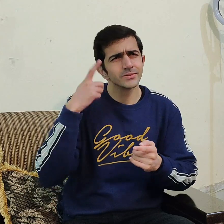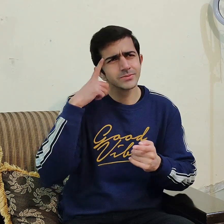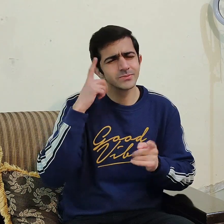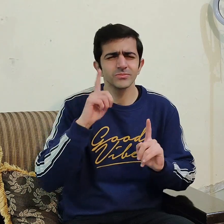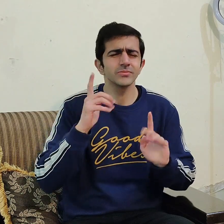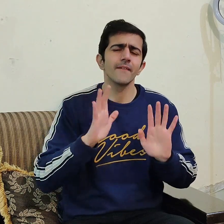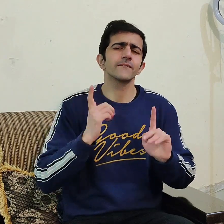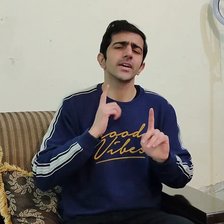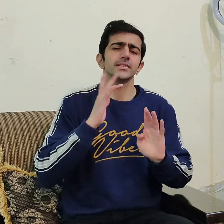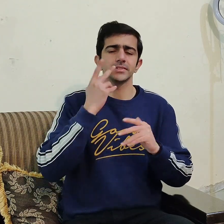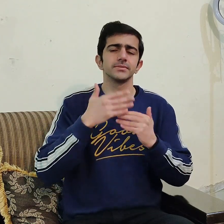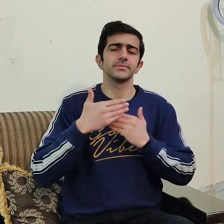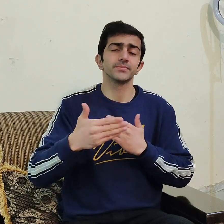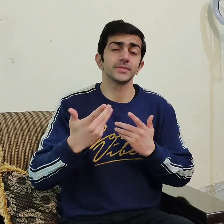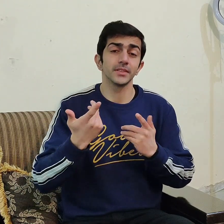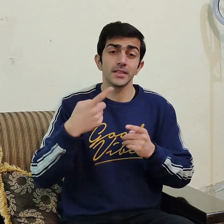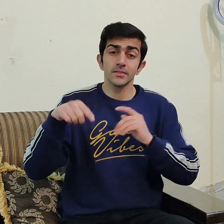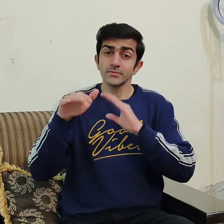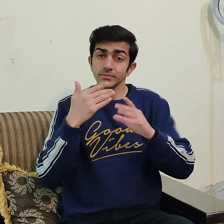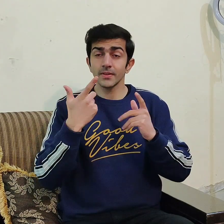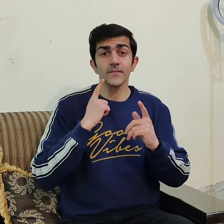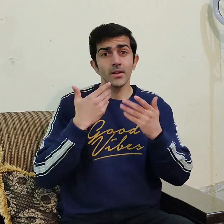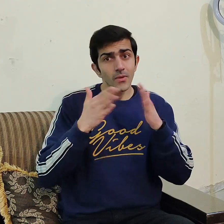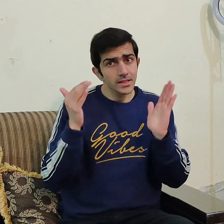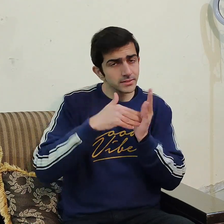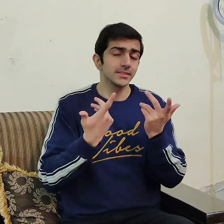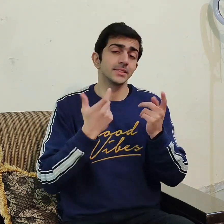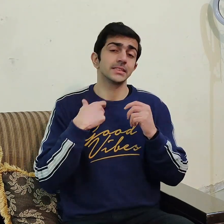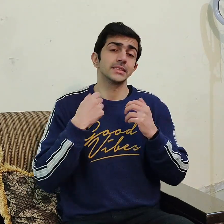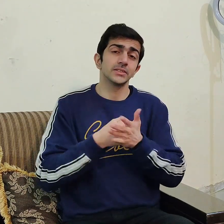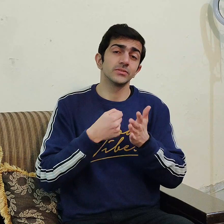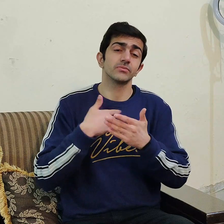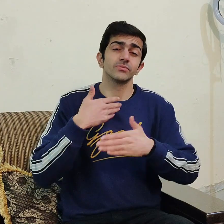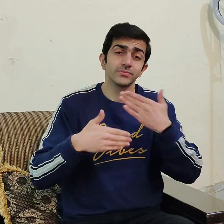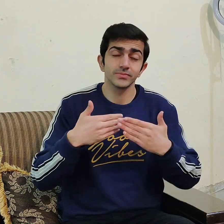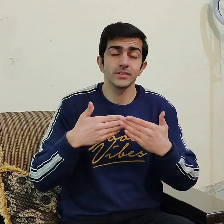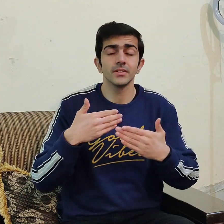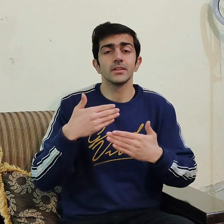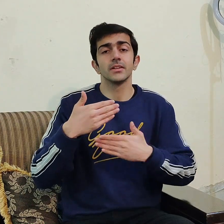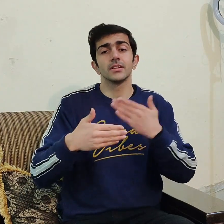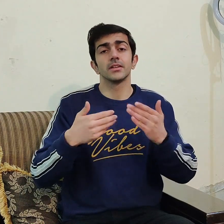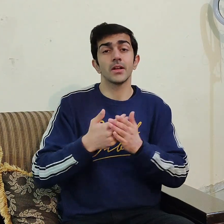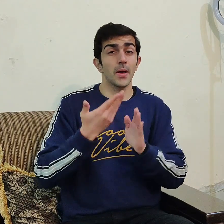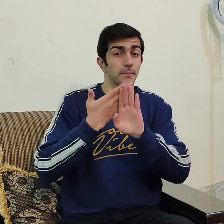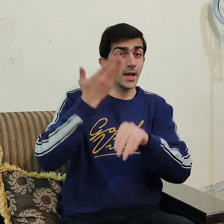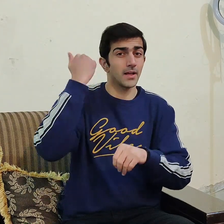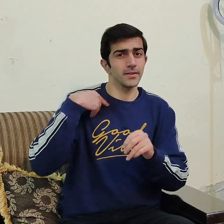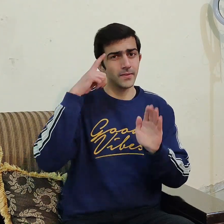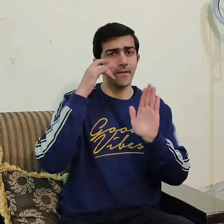चलो देखते हैं न्यू यूट्यूब चैनल बना लेंगे या देखते हैं क्या करना चाहिए, वेट करते हैं अभी फिर इस पे आगे किस तरह स्ट्रगल की